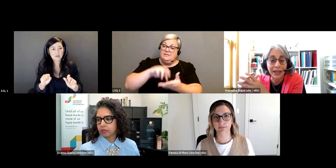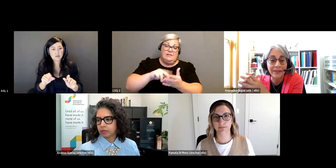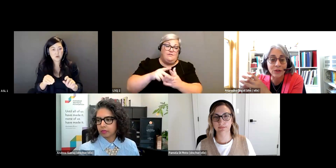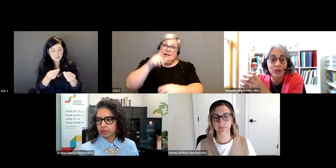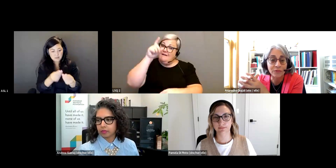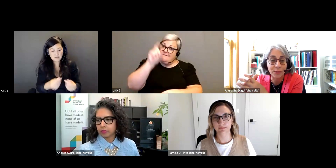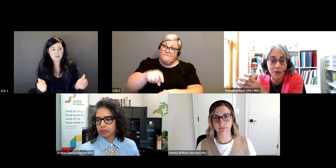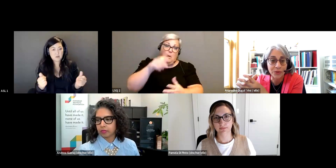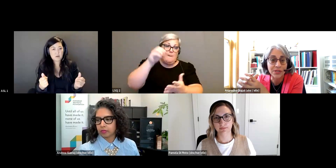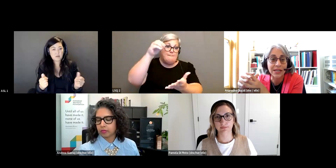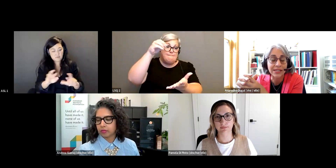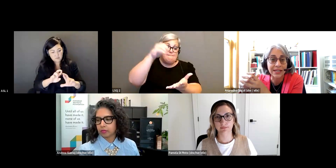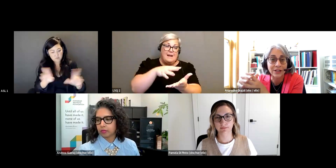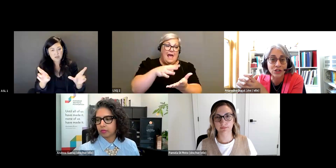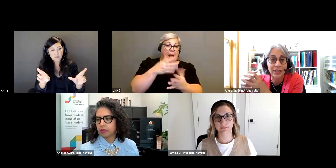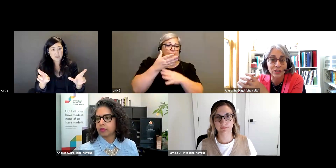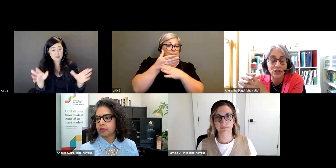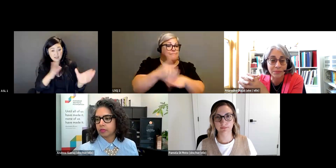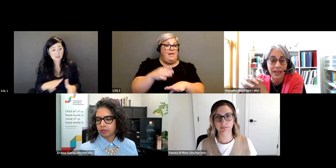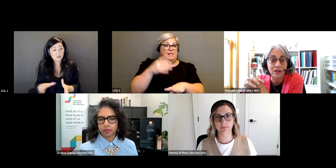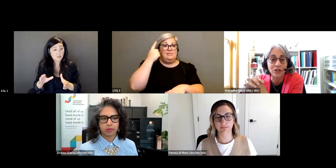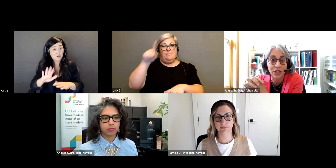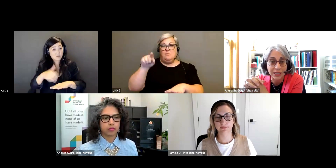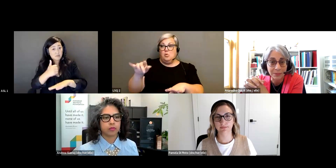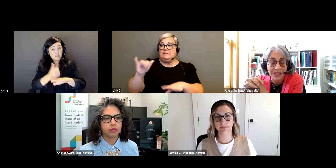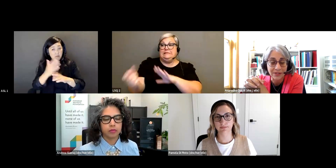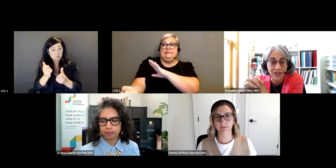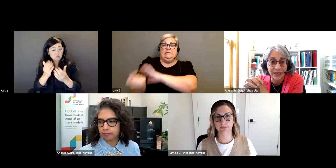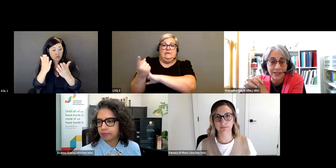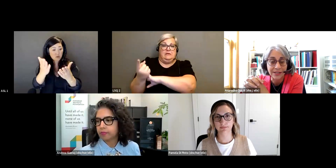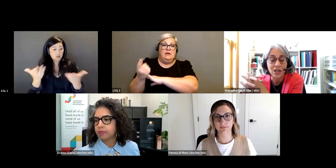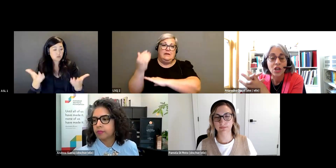tient compte de la complexité de la situation.